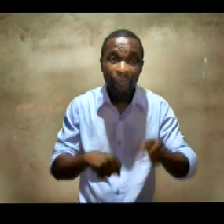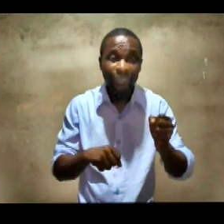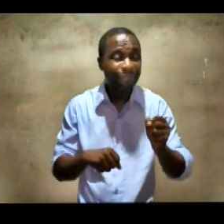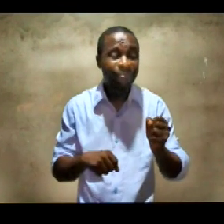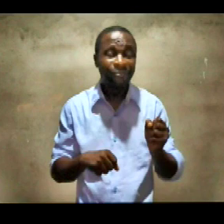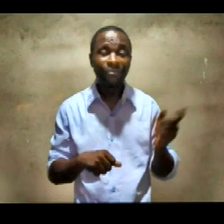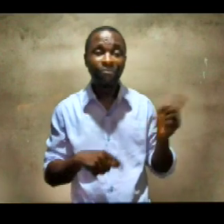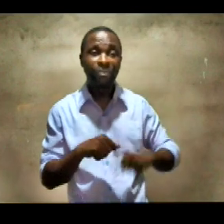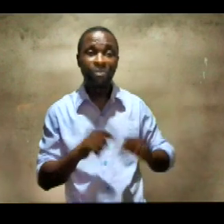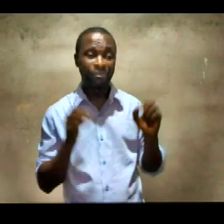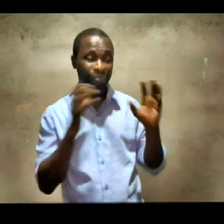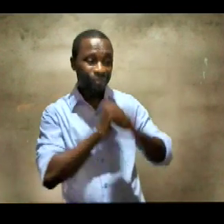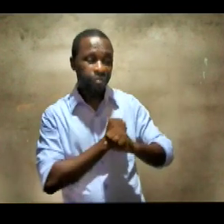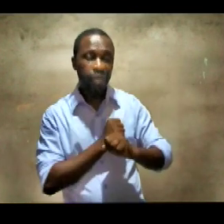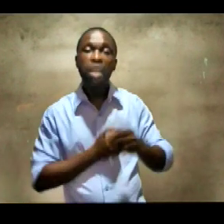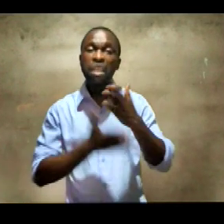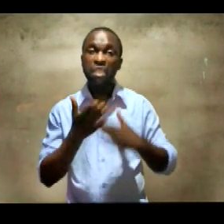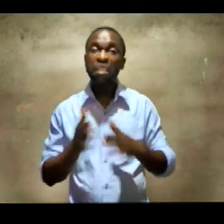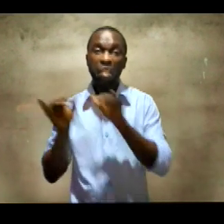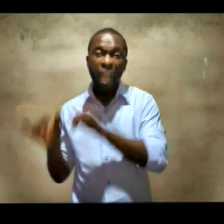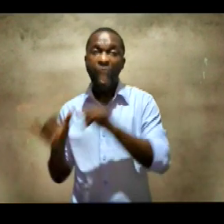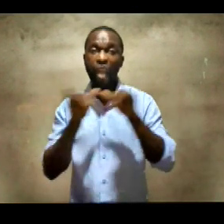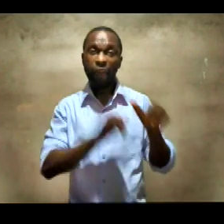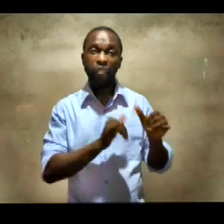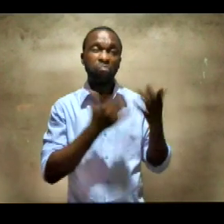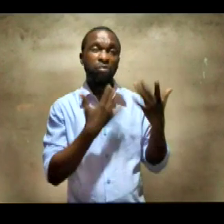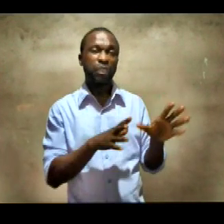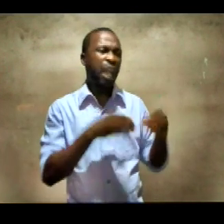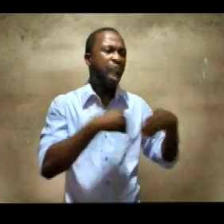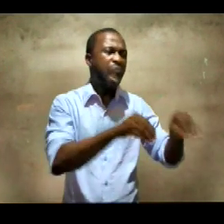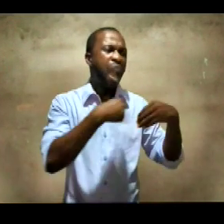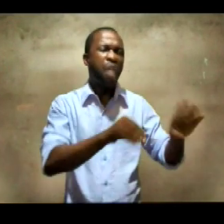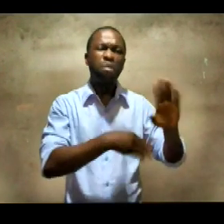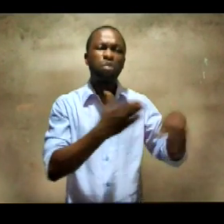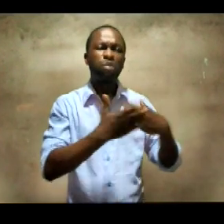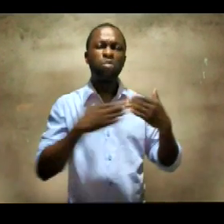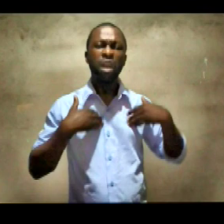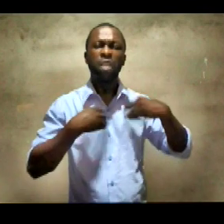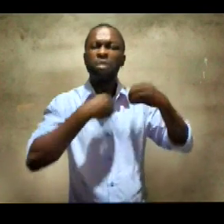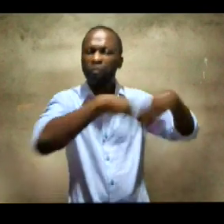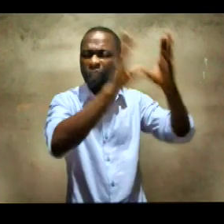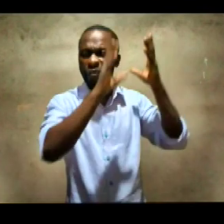Certains ont d'ailleurs déjà jeté l'éponge pour aller chercher du travail dans les grandes agglomérations.